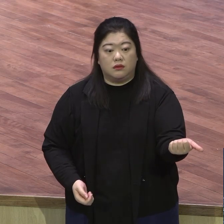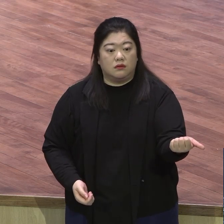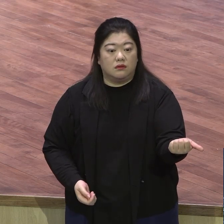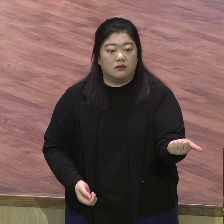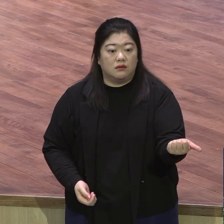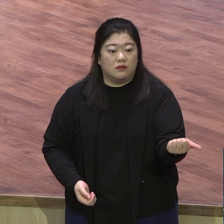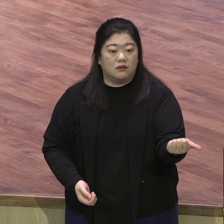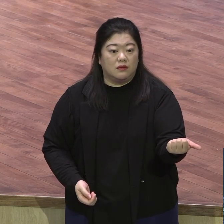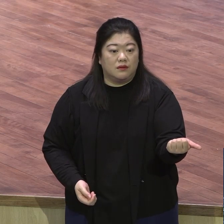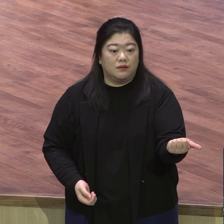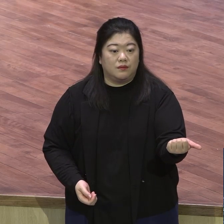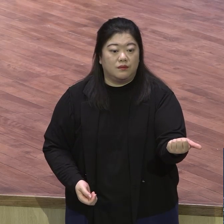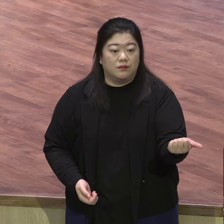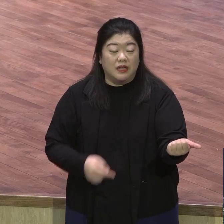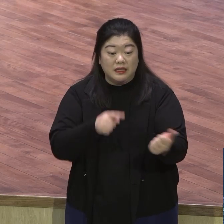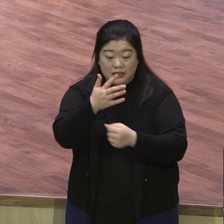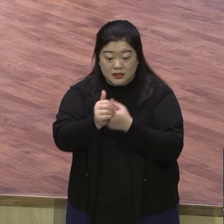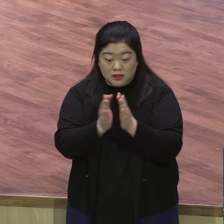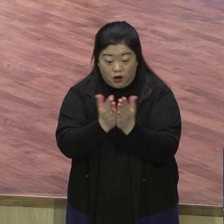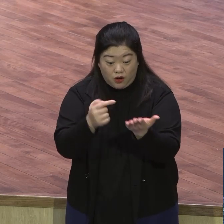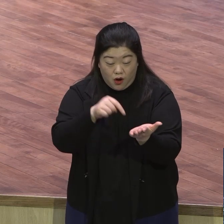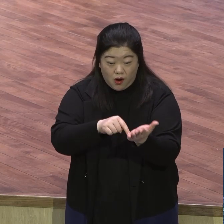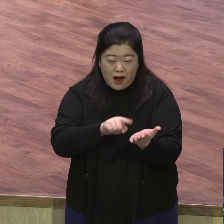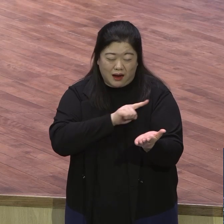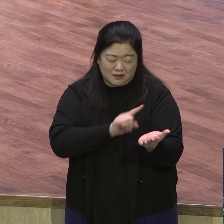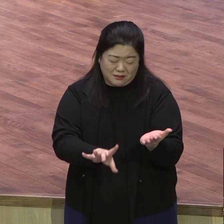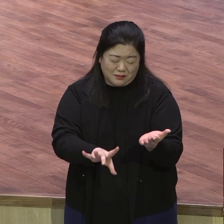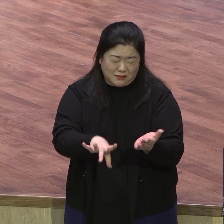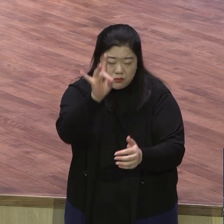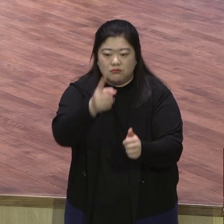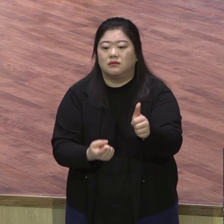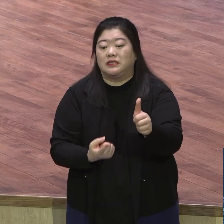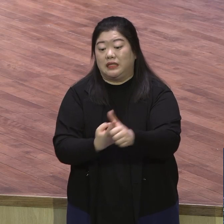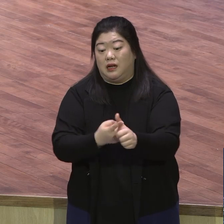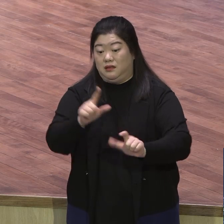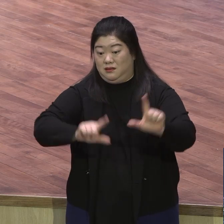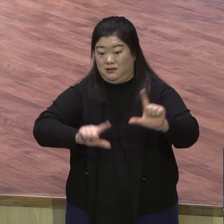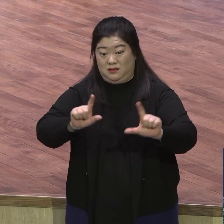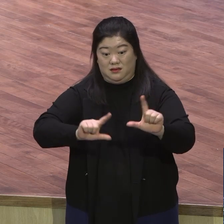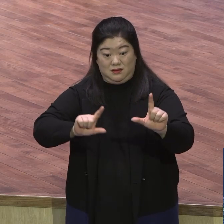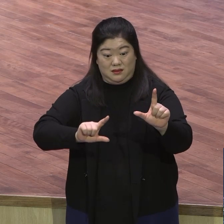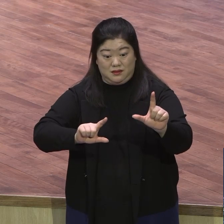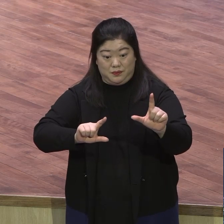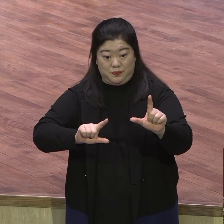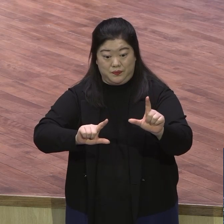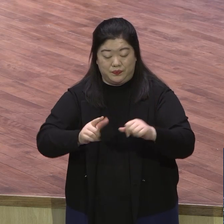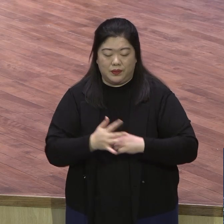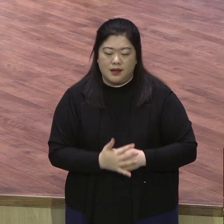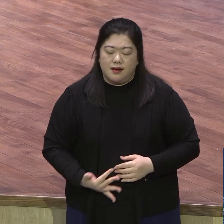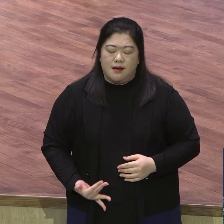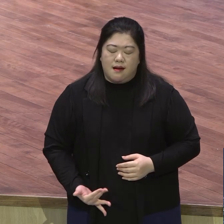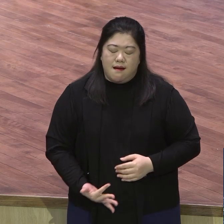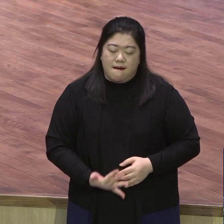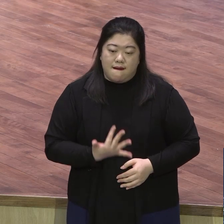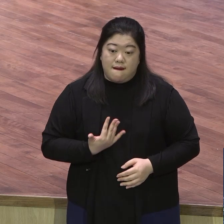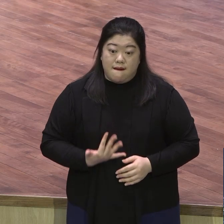이 성경에 나타난 최초의 살인입니다. 무슨 말입니까? 분노는 결국